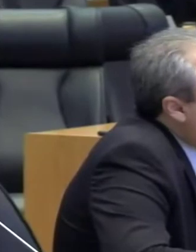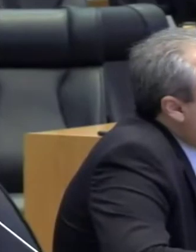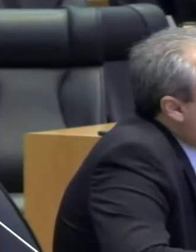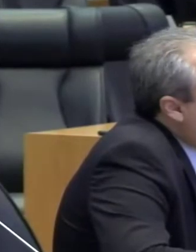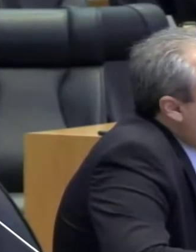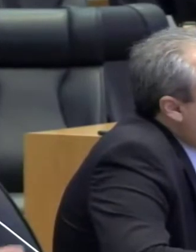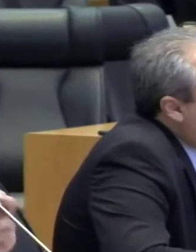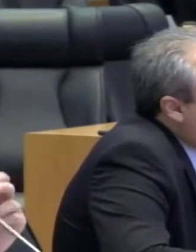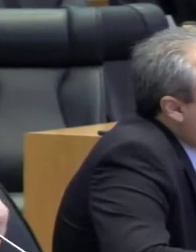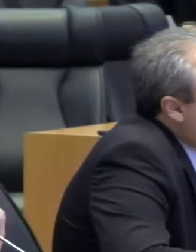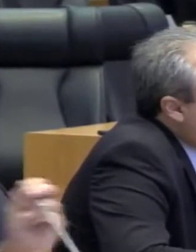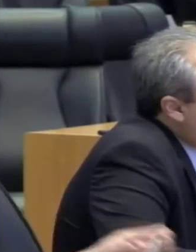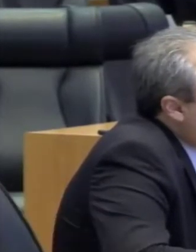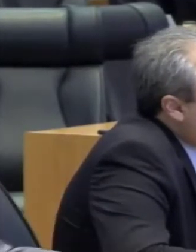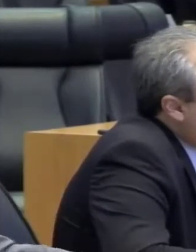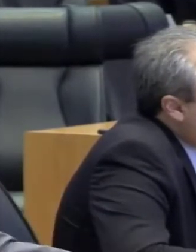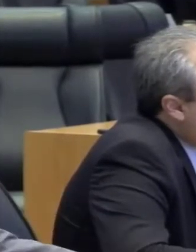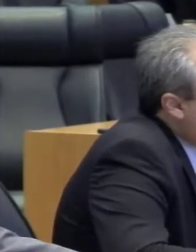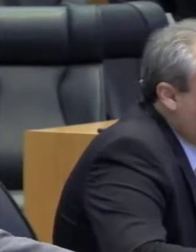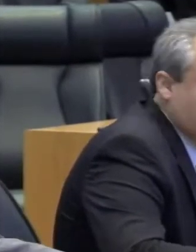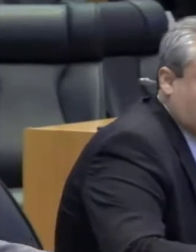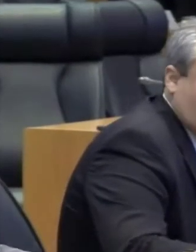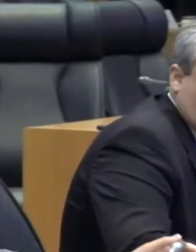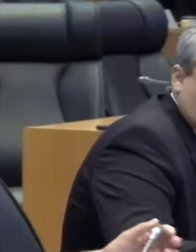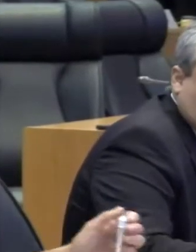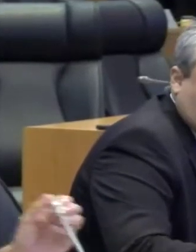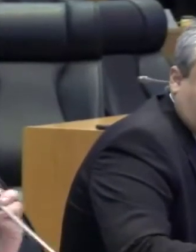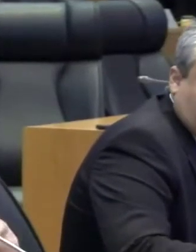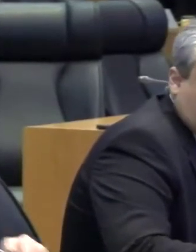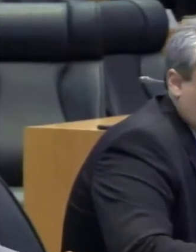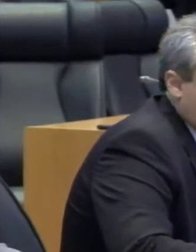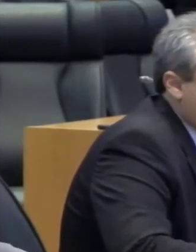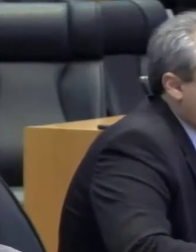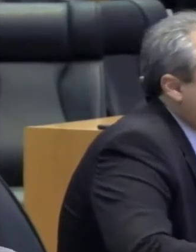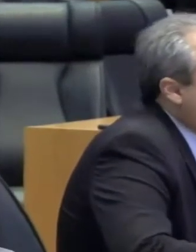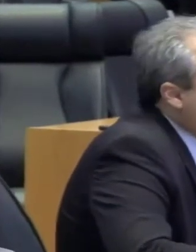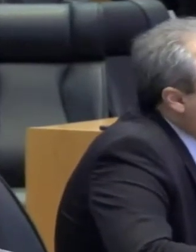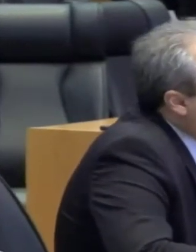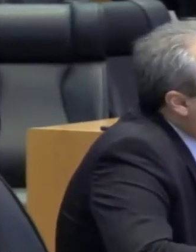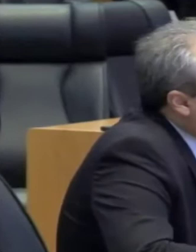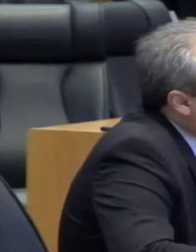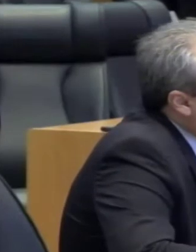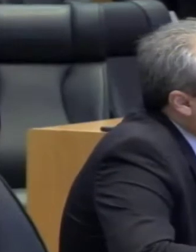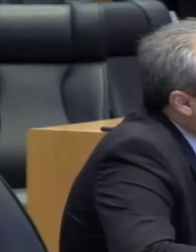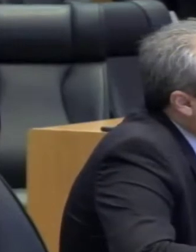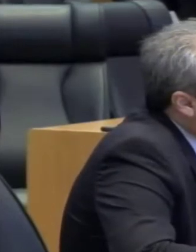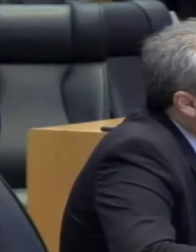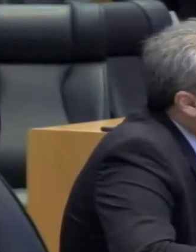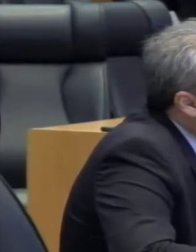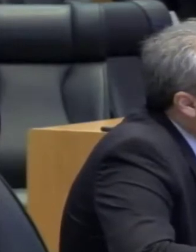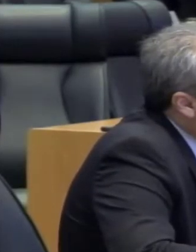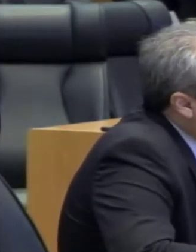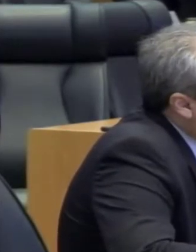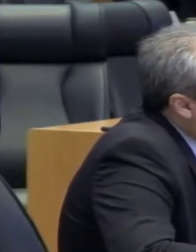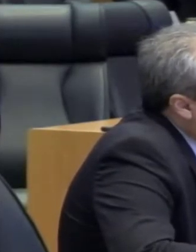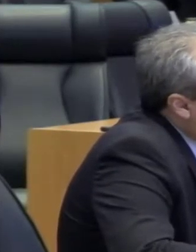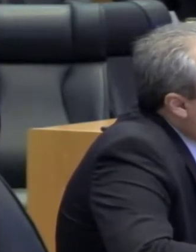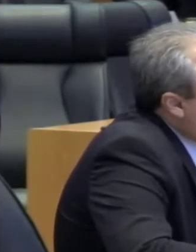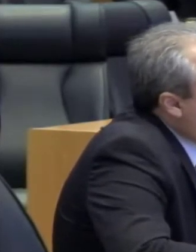importante e dizer que eu penso, como deputado Otelino, que isso foi, de fato, utilizado